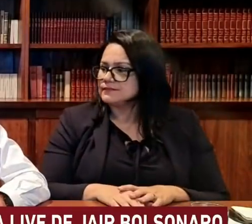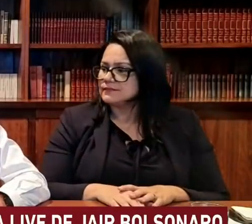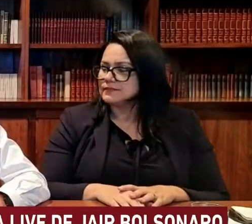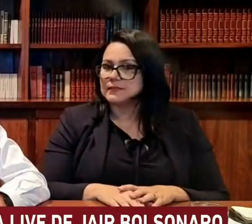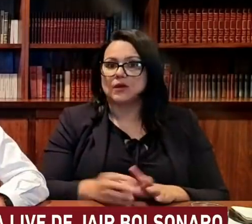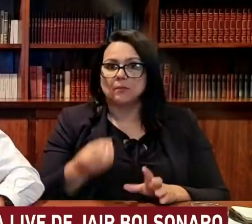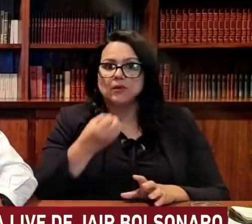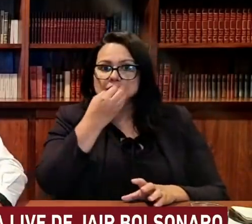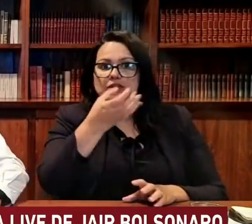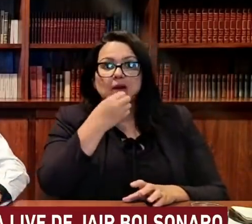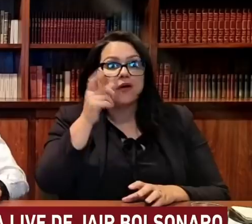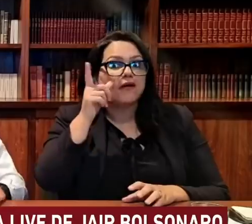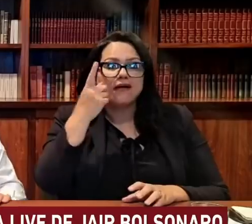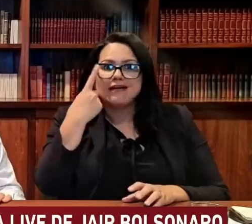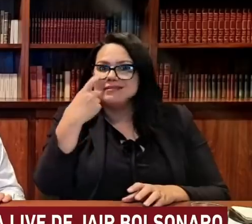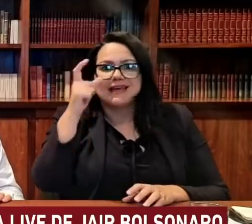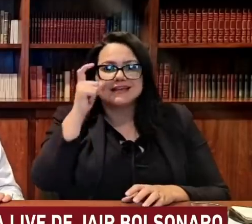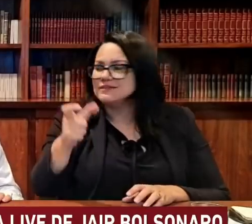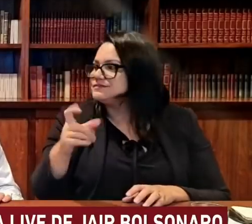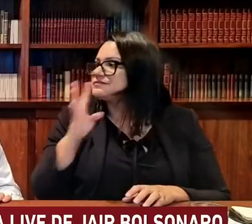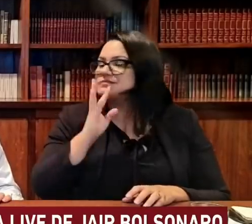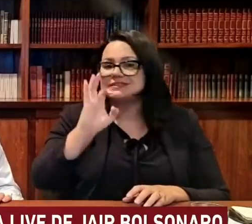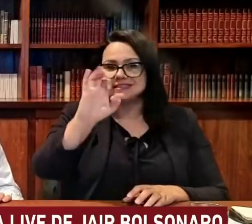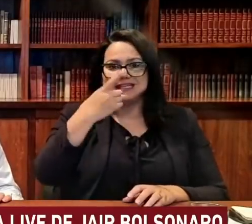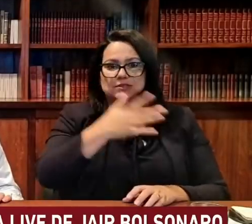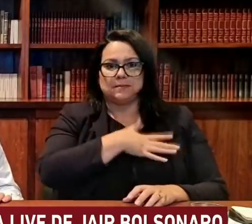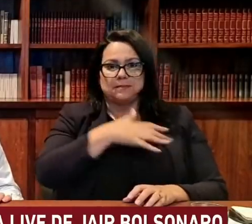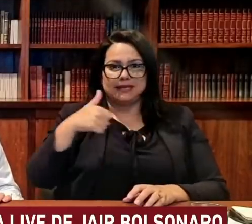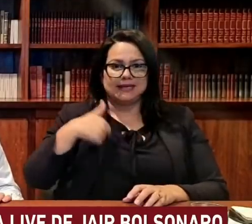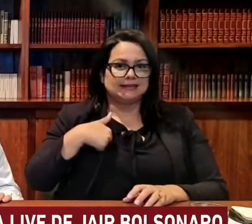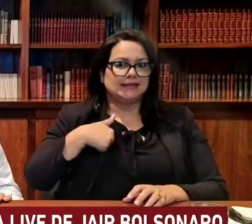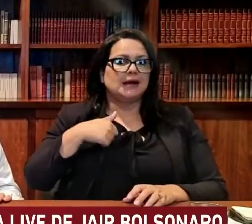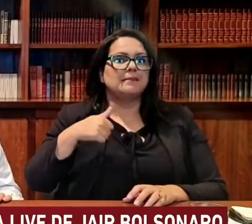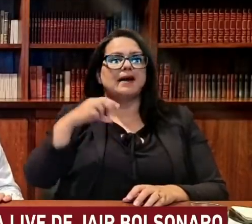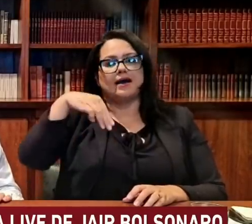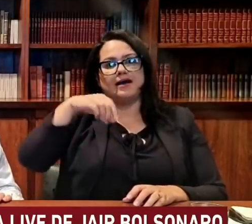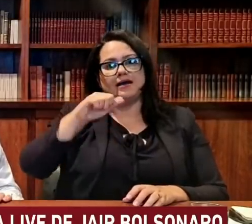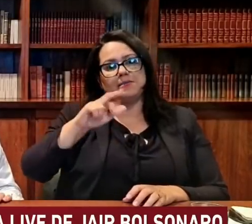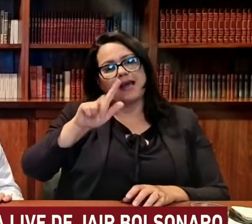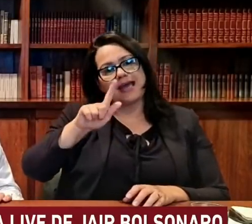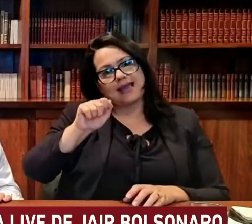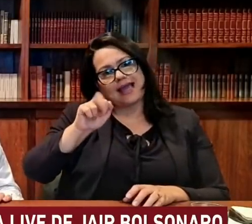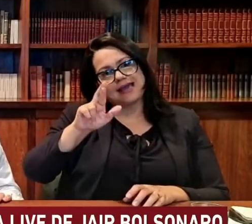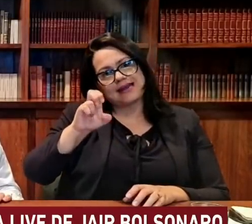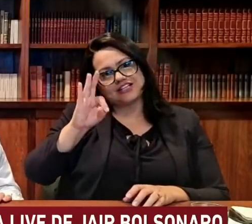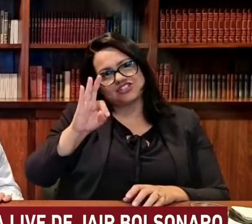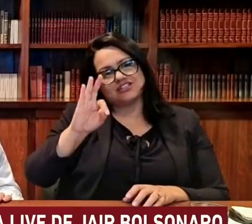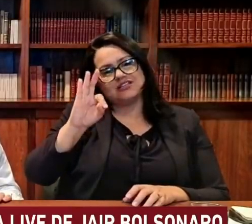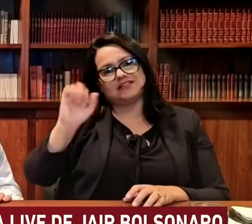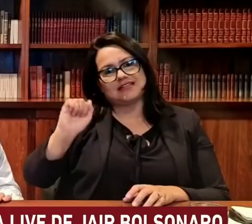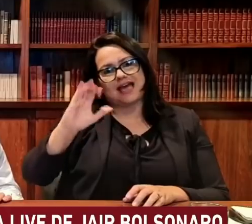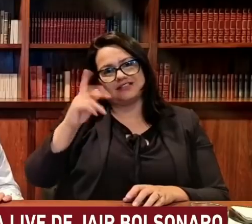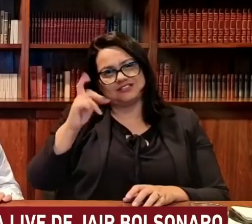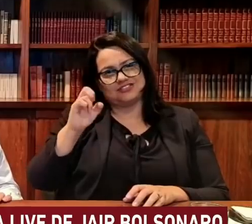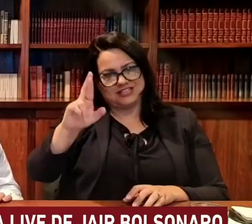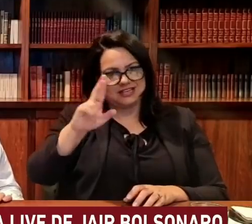uma curiosidade? Mais rapidinho, para a gente encerrar aqui. Você conhece a ex-primeira-dama britânica Margaret Thatcher, né? Sim. Que tirou o Reino Unido do socialismo e botou